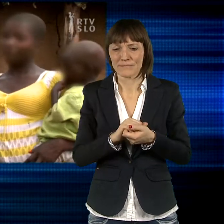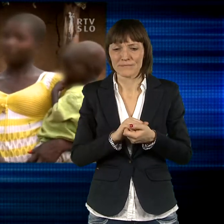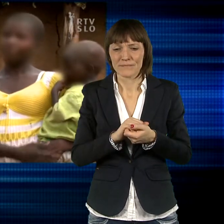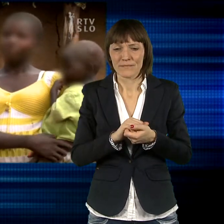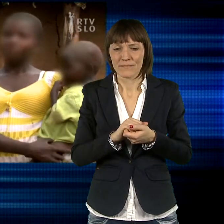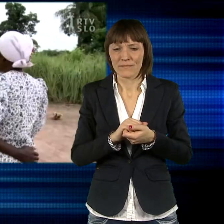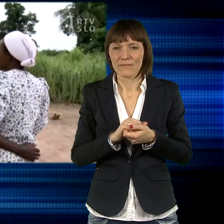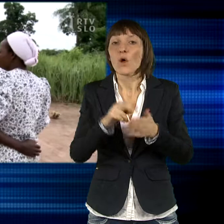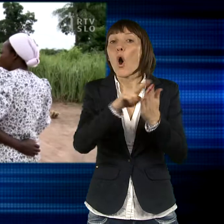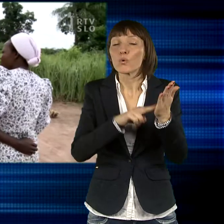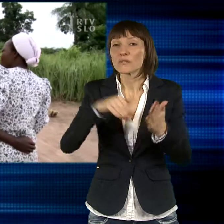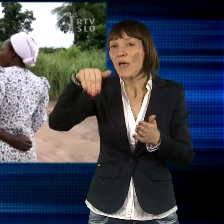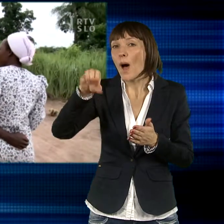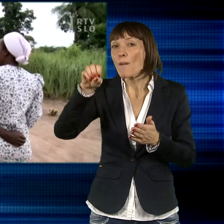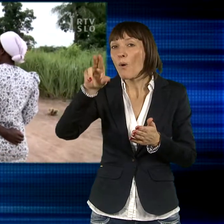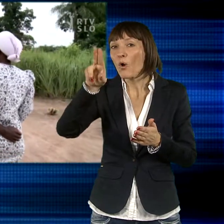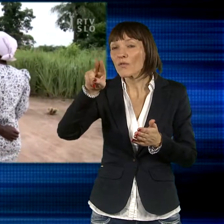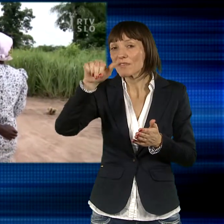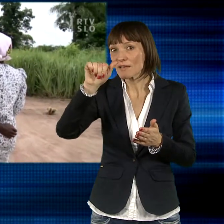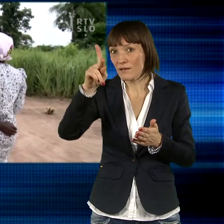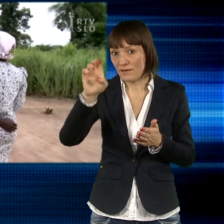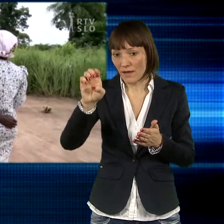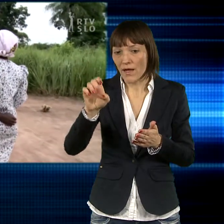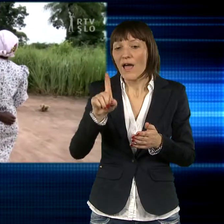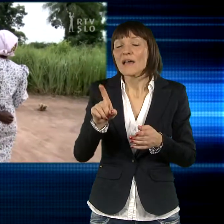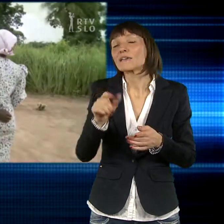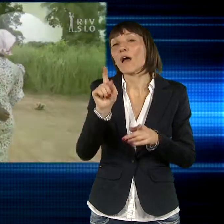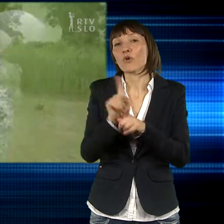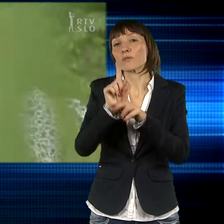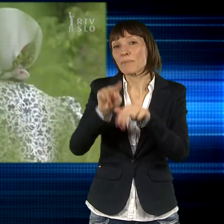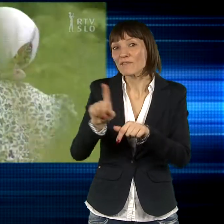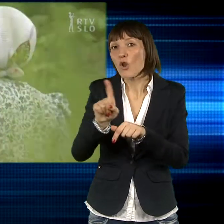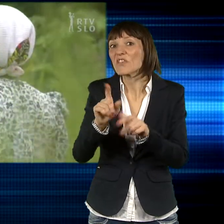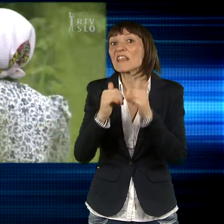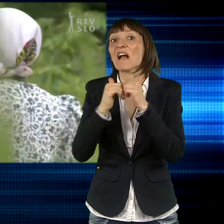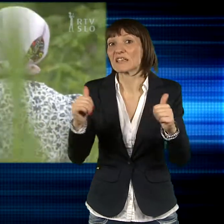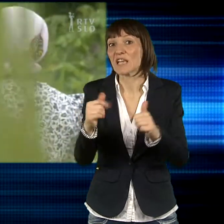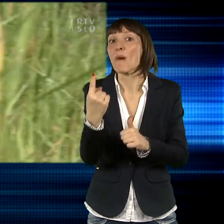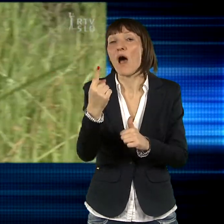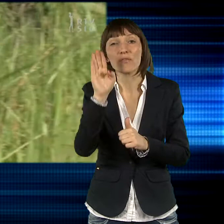mama nanga. Usoda Monik je v kriznih žariščih Afrike prej pravilo kot izjema.